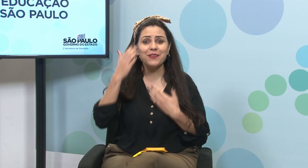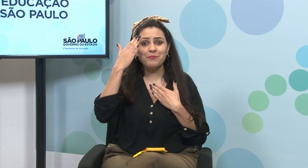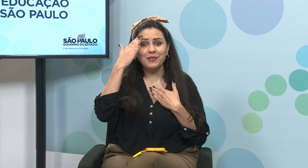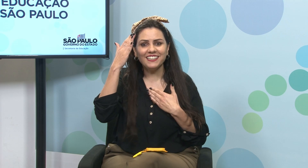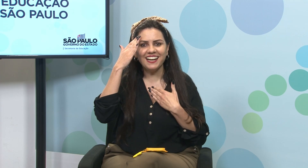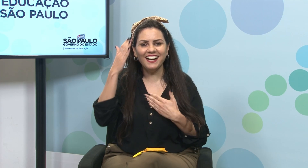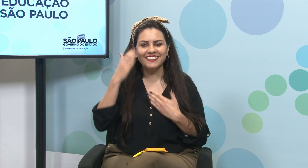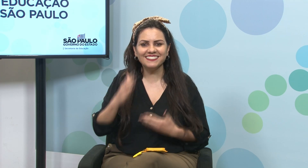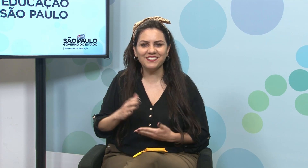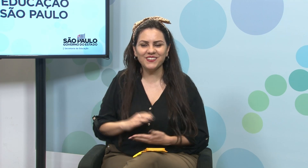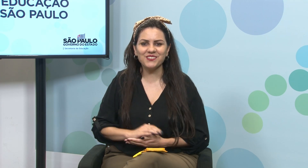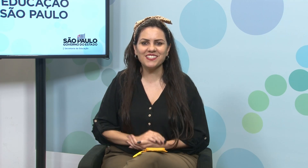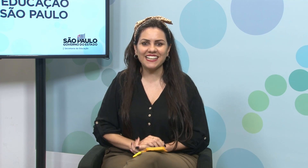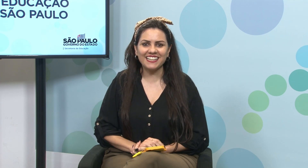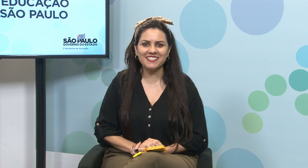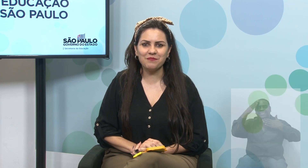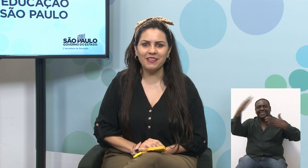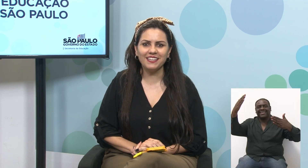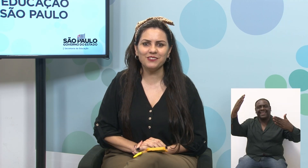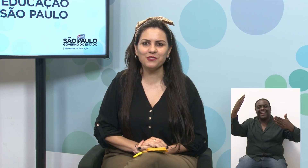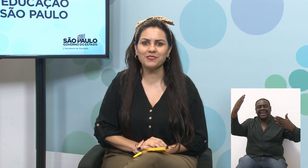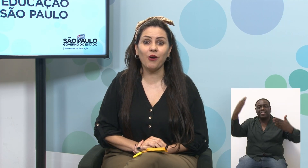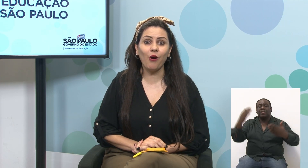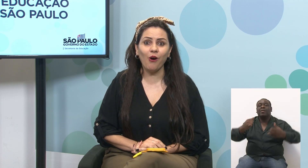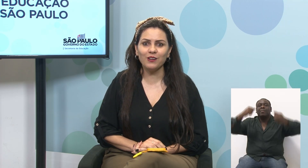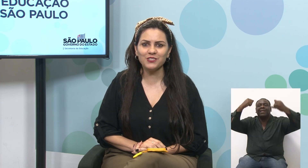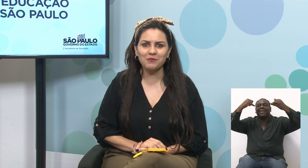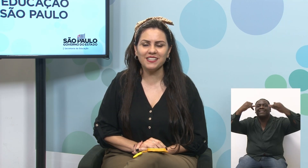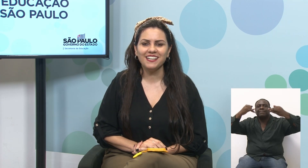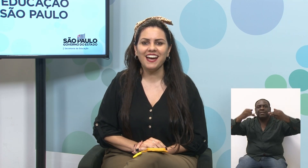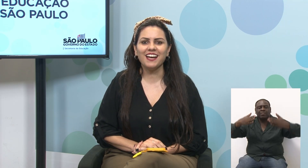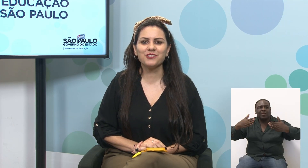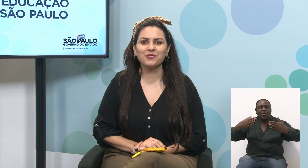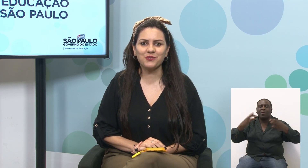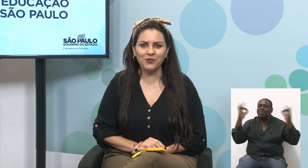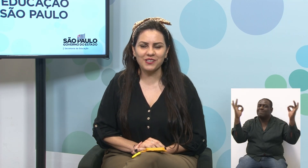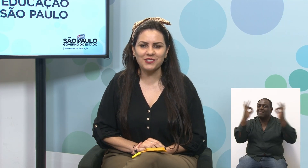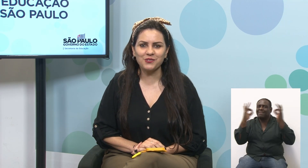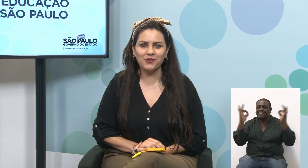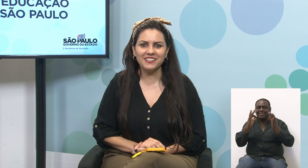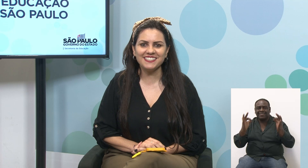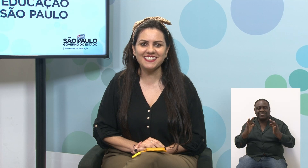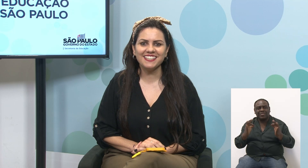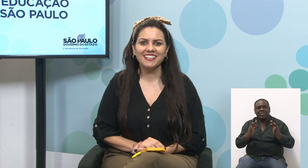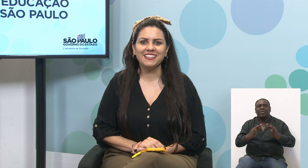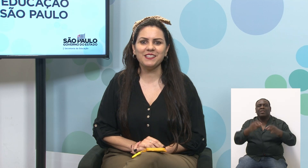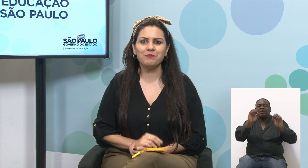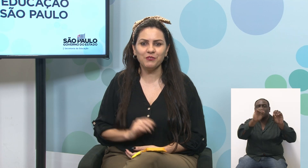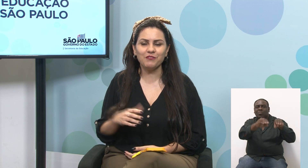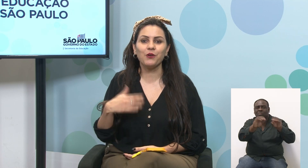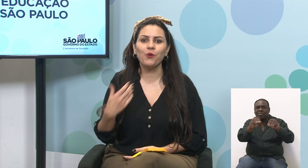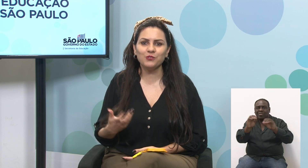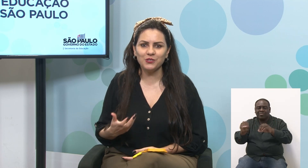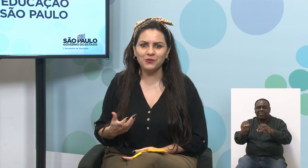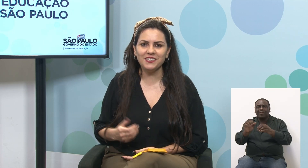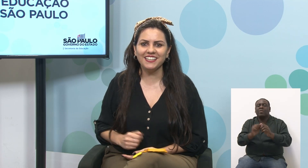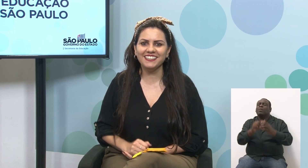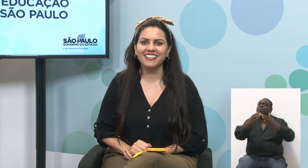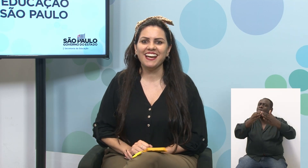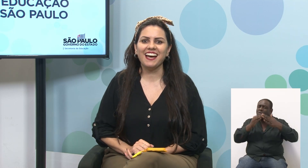Ai, obrigada pelos esclarecimentos. Ótima as suas colocações. E, por favor, continue aí